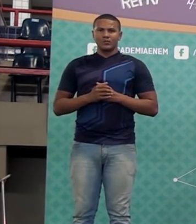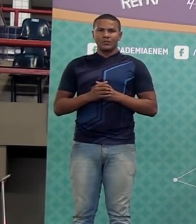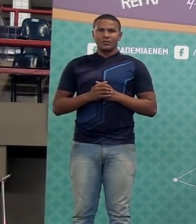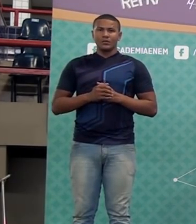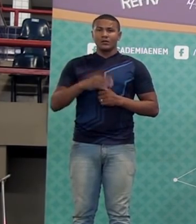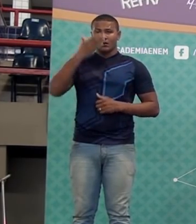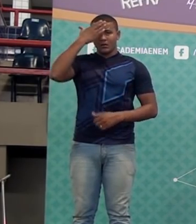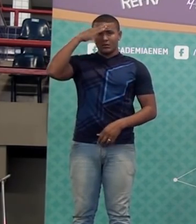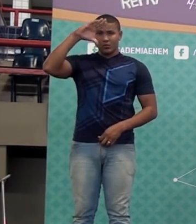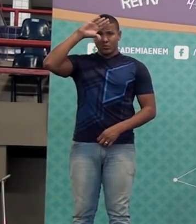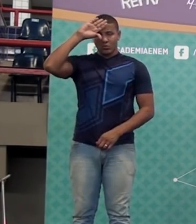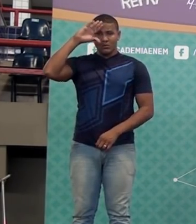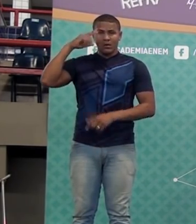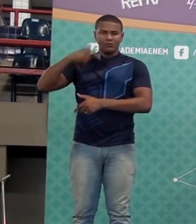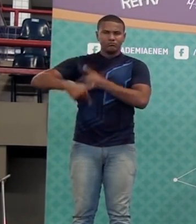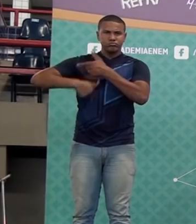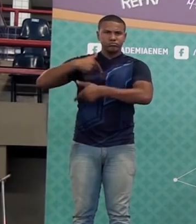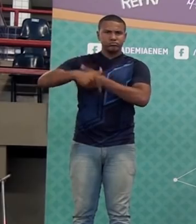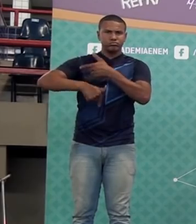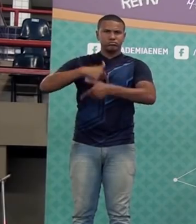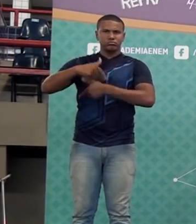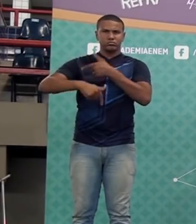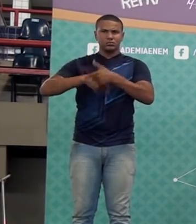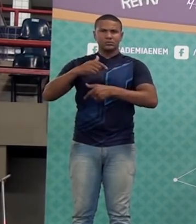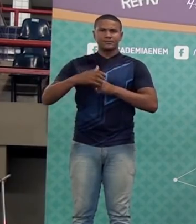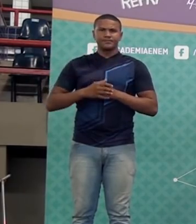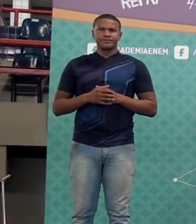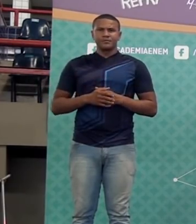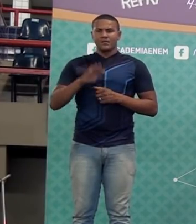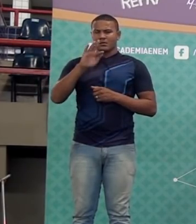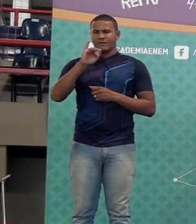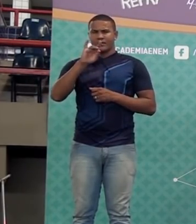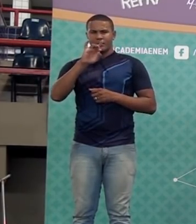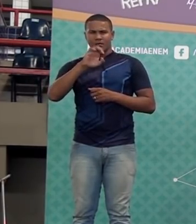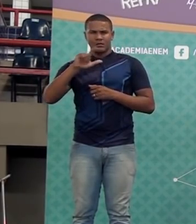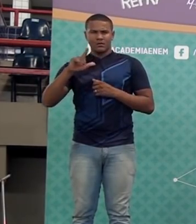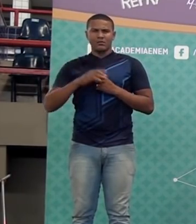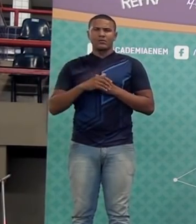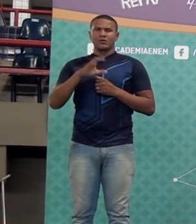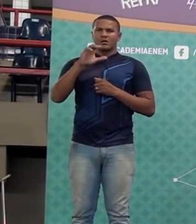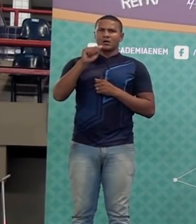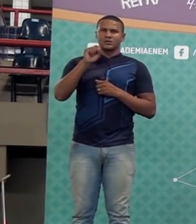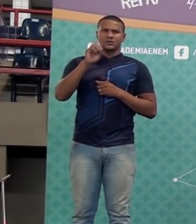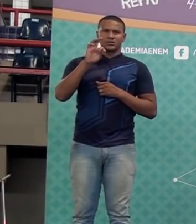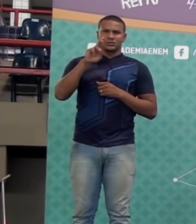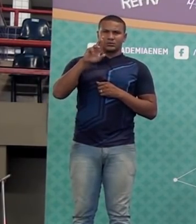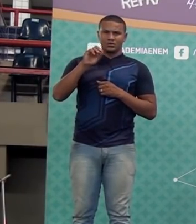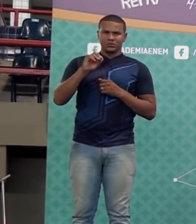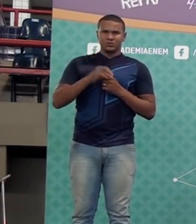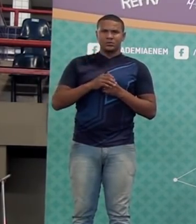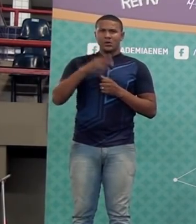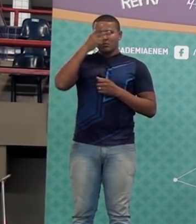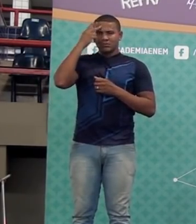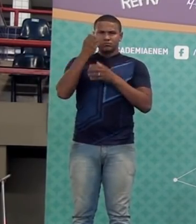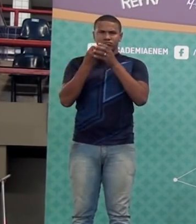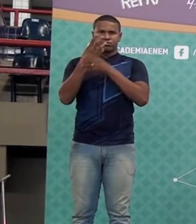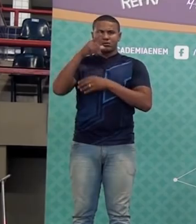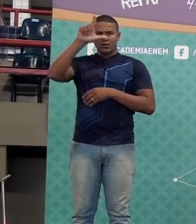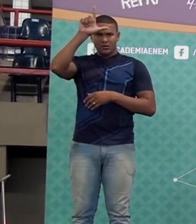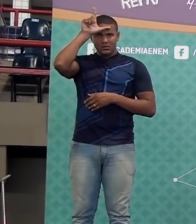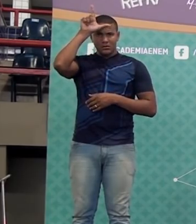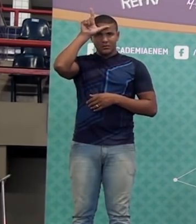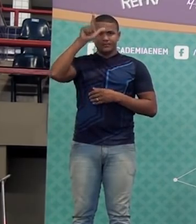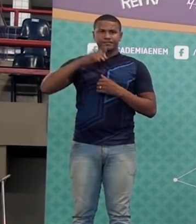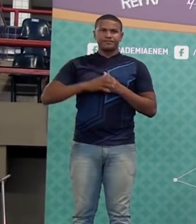Cubana, 59, Fidel Castro, Che Guevara, socialista em suas origens. Teve em